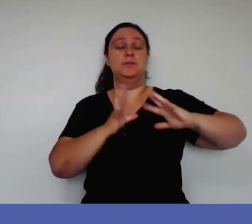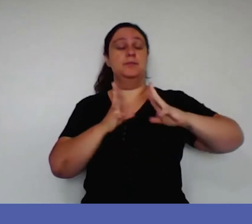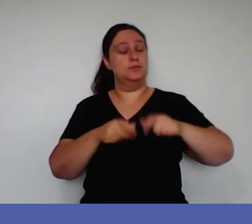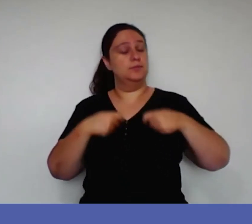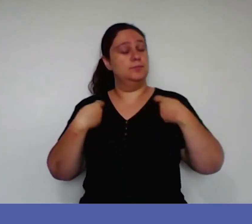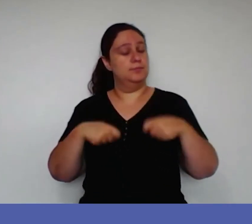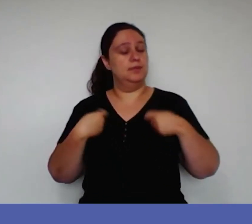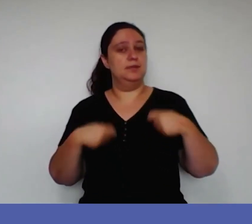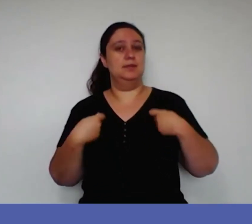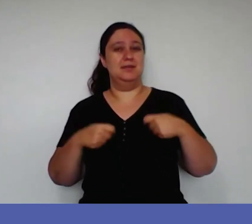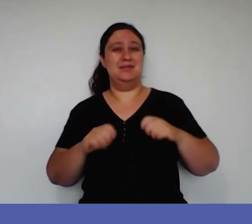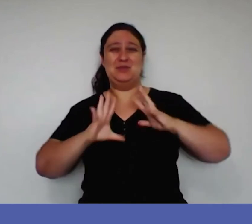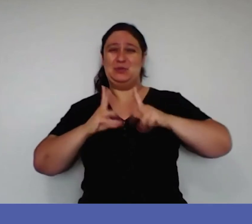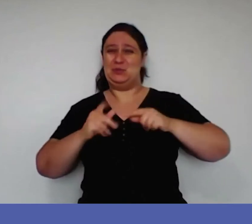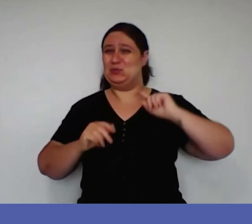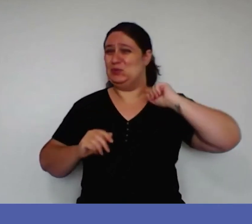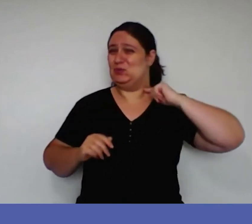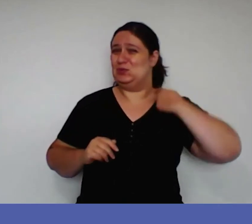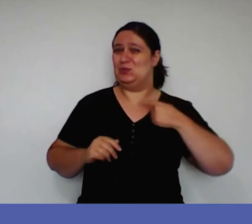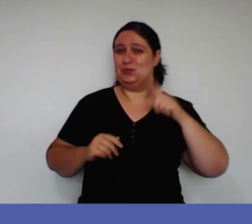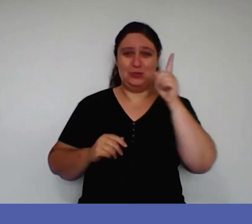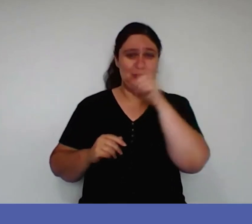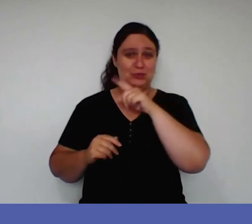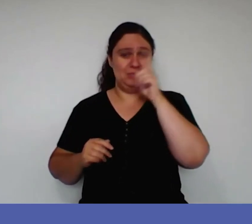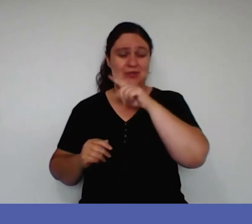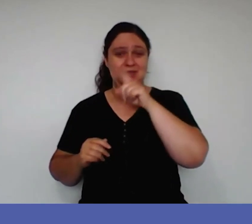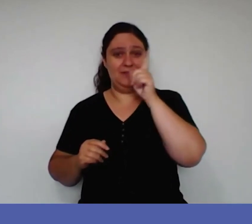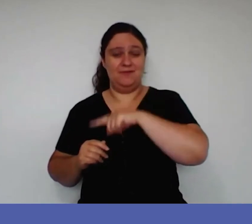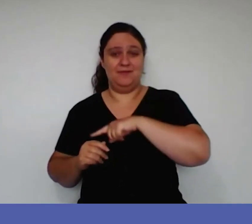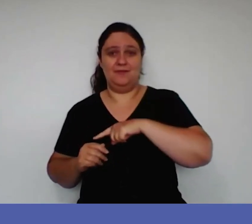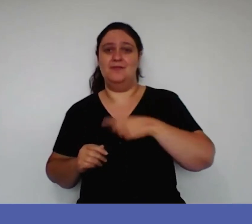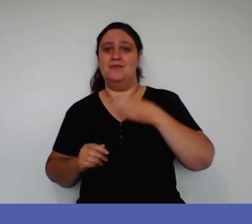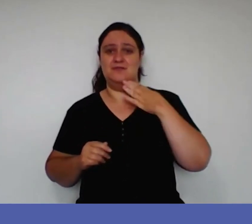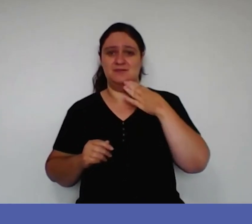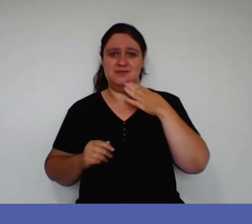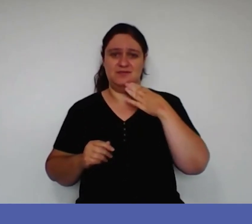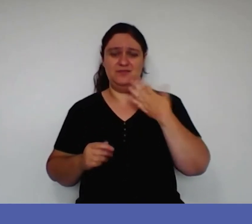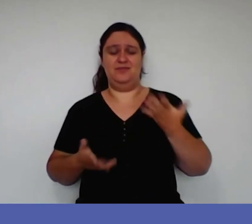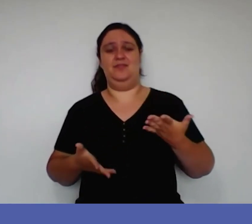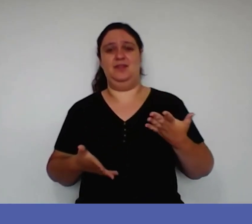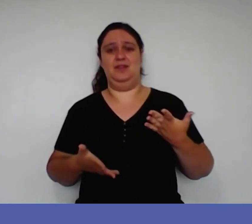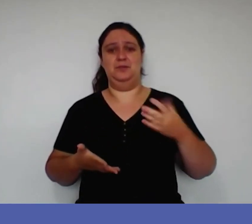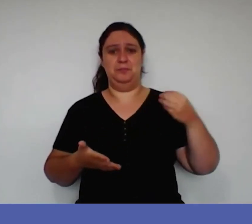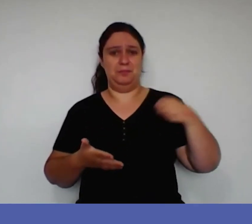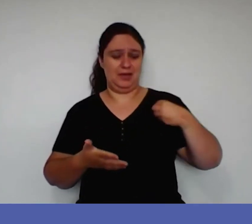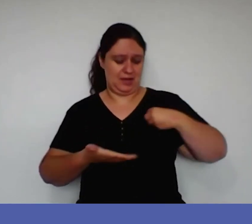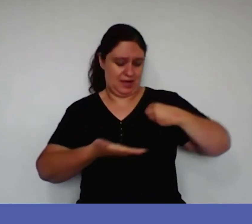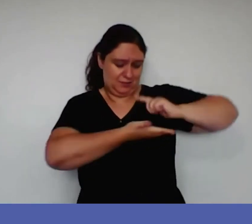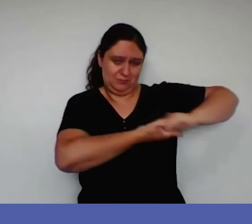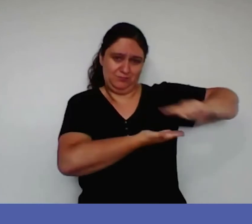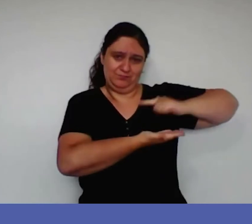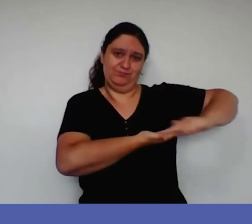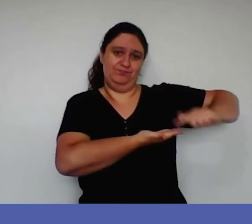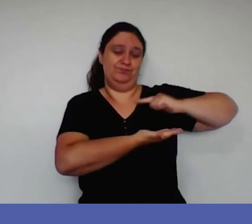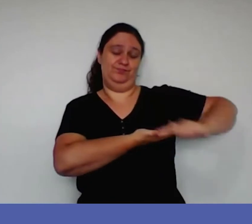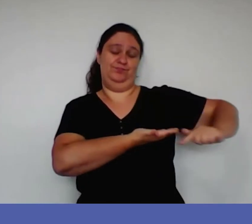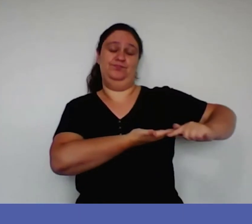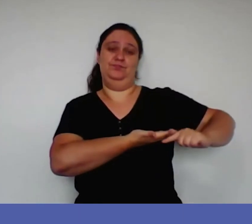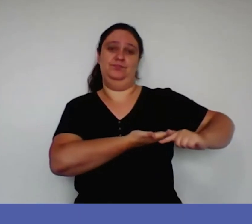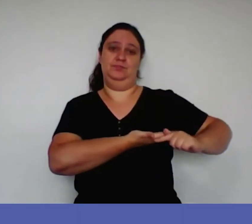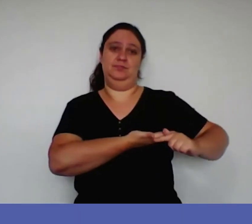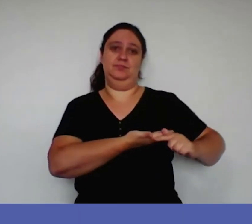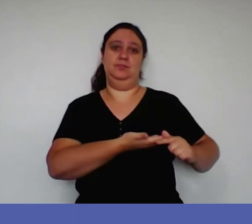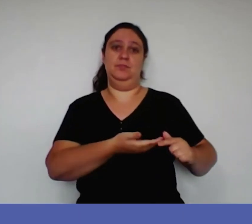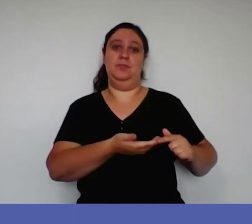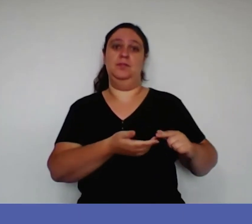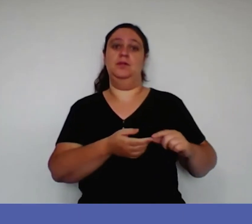coisa defeituosa, impurezas. Irmãos, graças a Deus nós estamos passando por esse processo na igreja. Aí